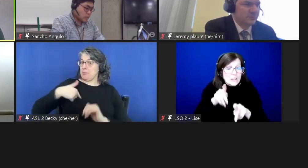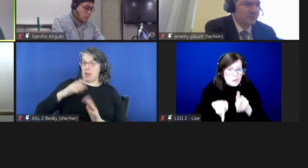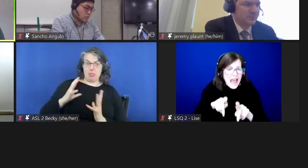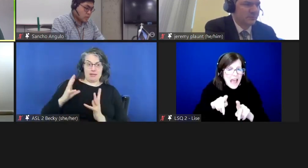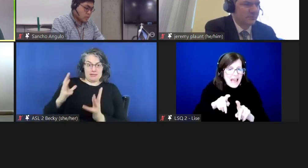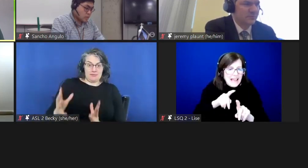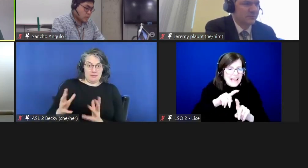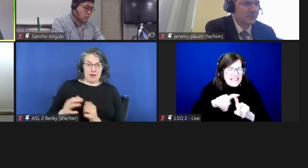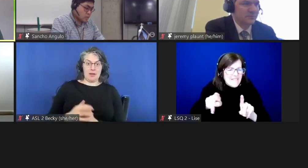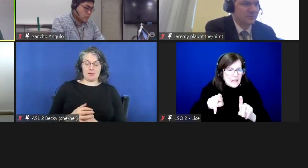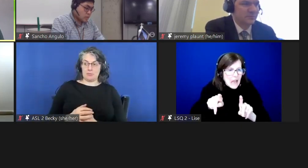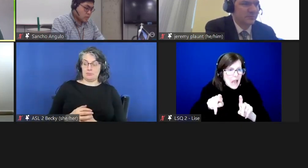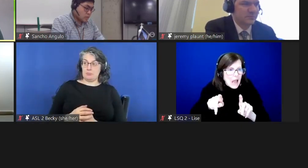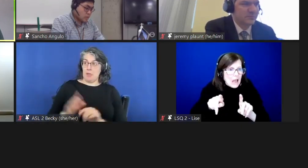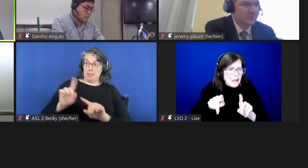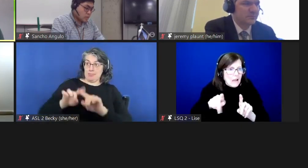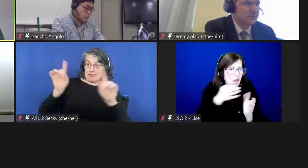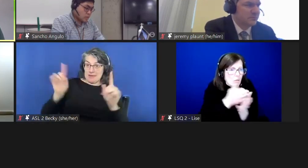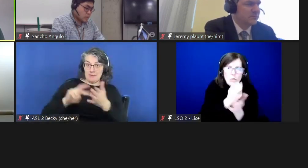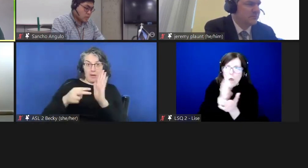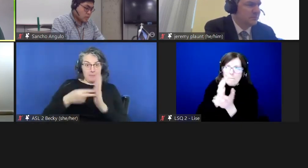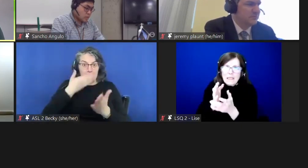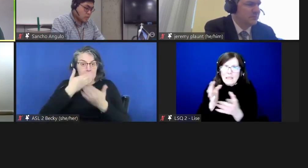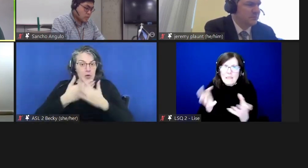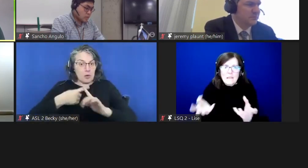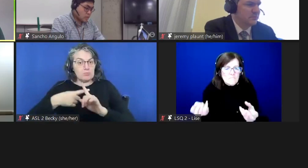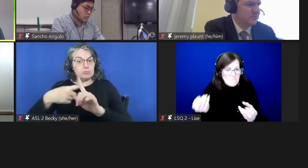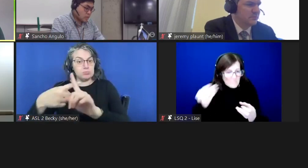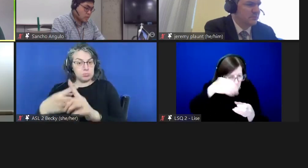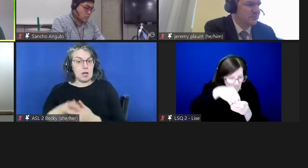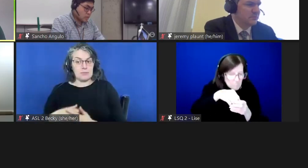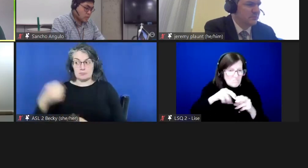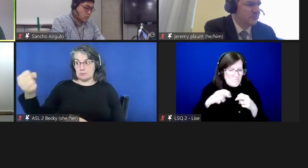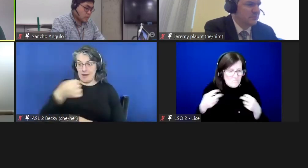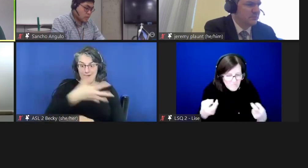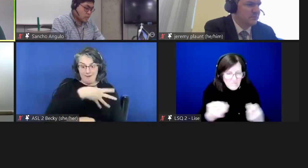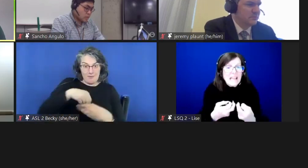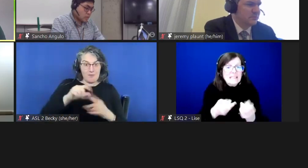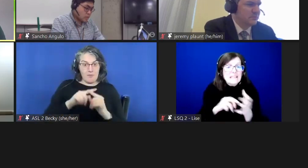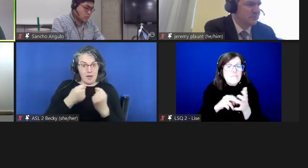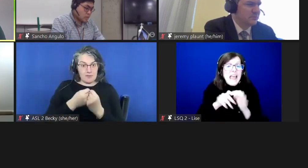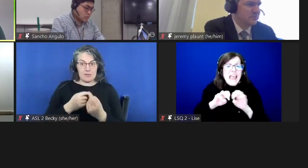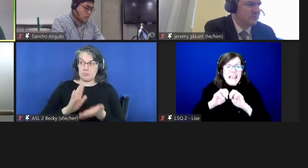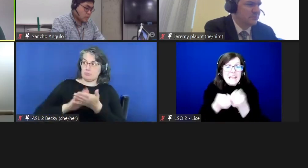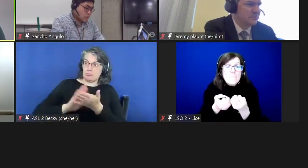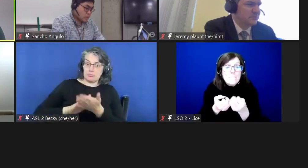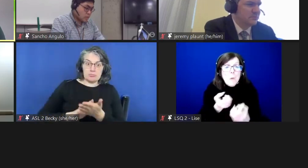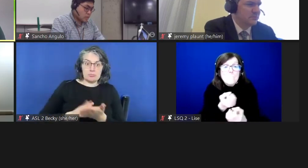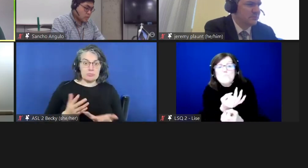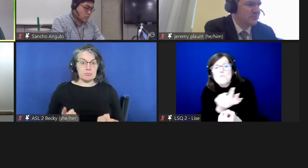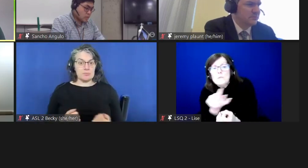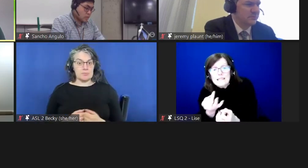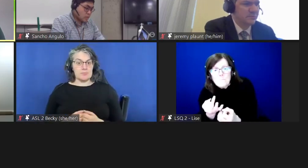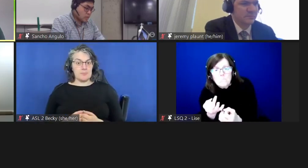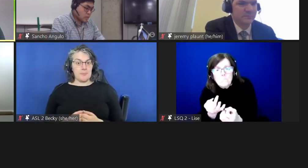horizons, et donc des équipes multiples, et que ce sera notre force. Et